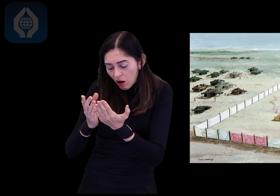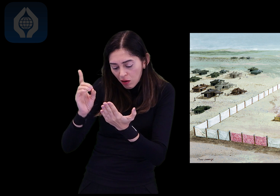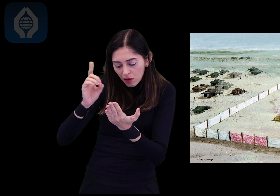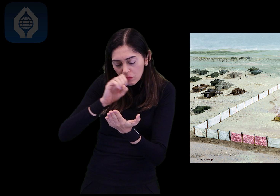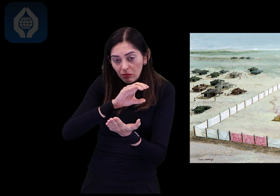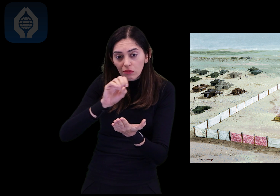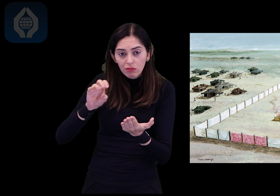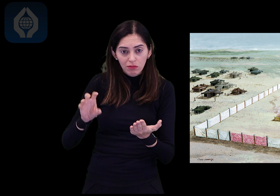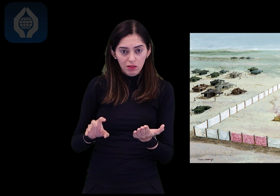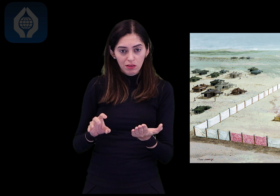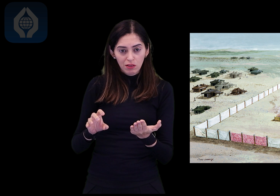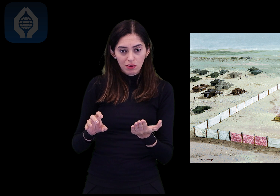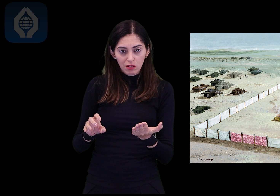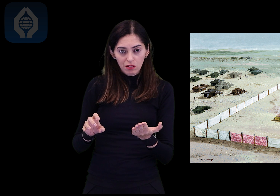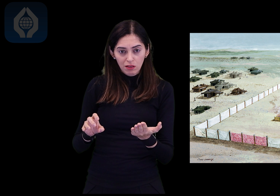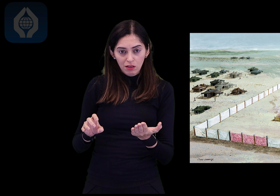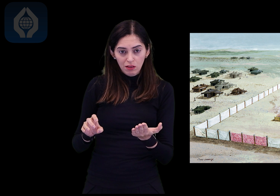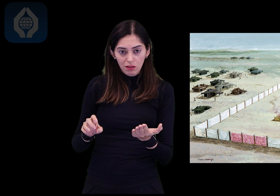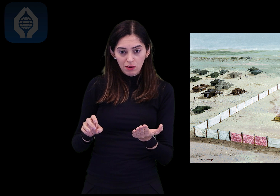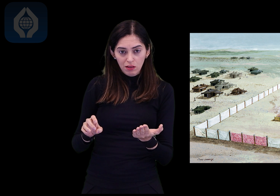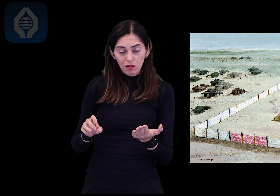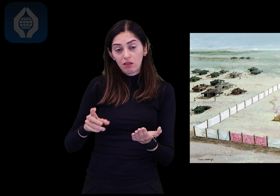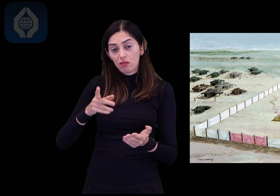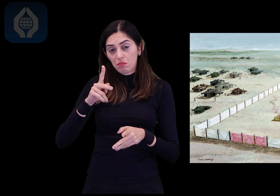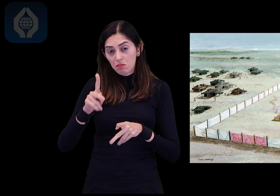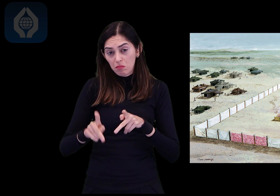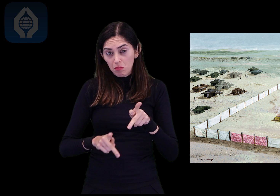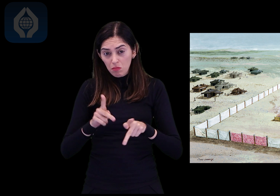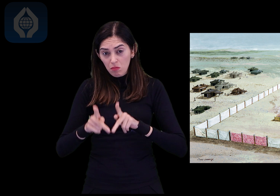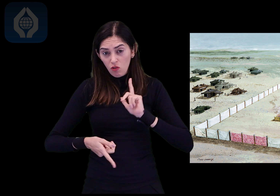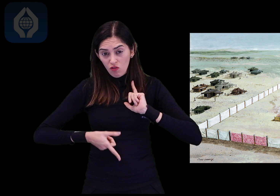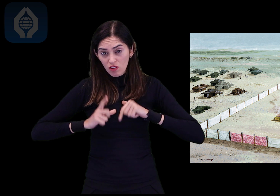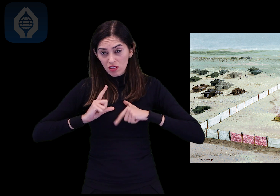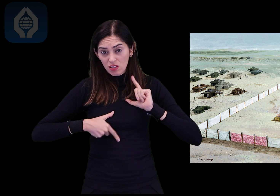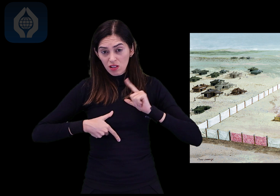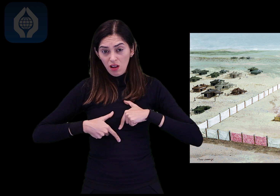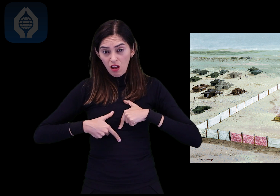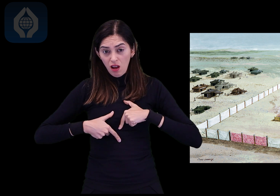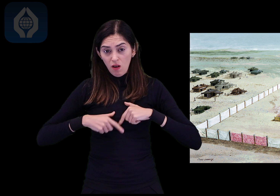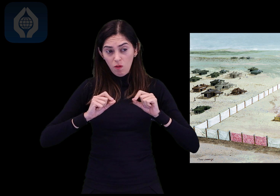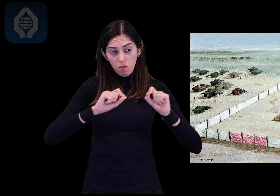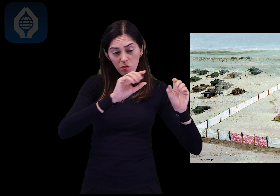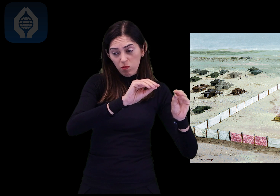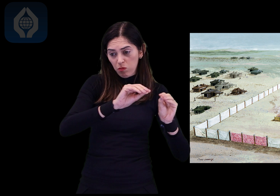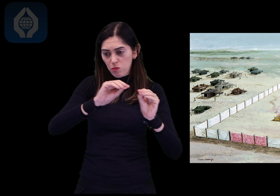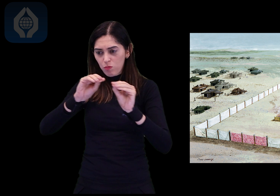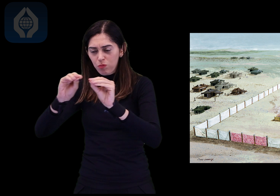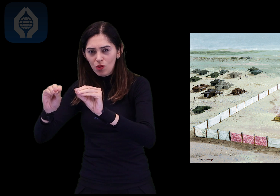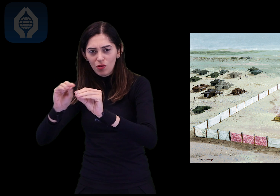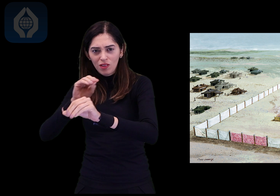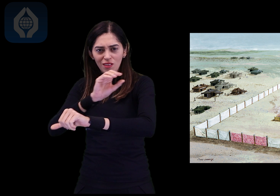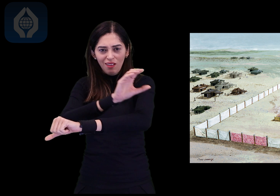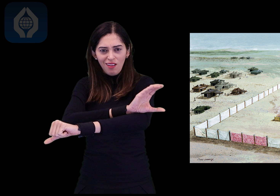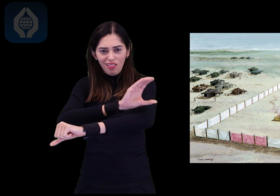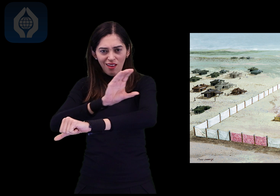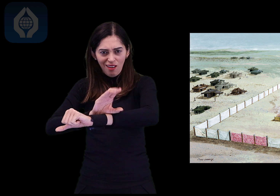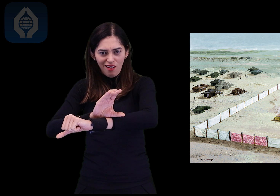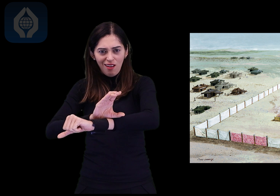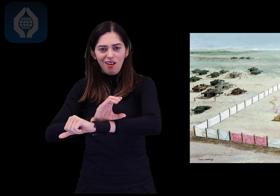Pelo fato de os israelitas estarem voltando para a terra de onde seus antepassados vieram, o tabernáculo tinha que ser leve